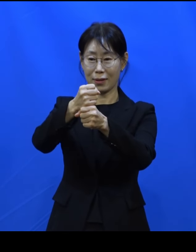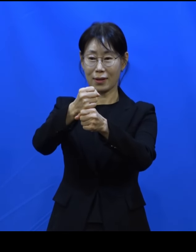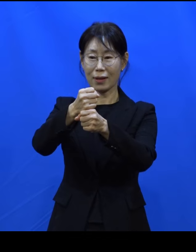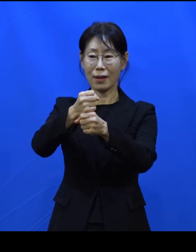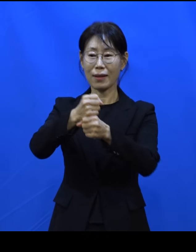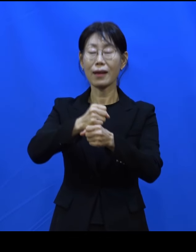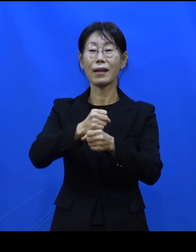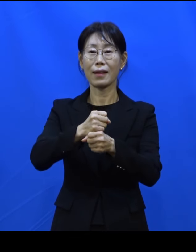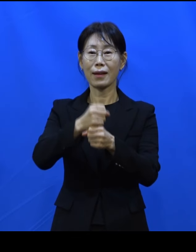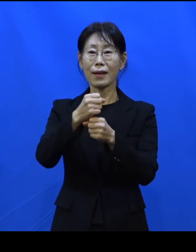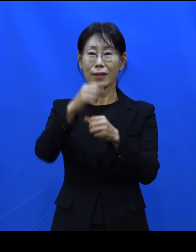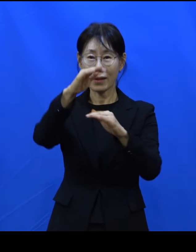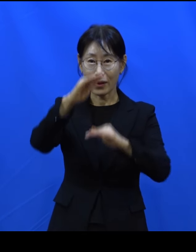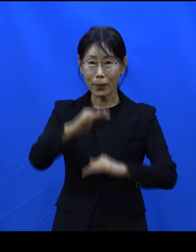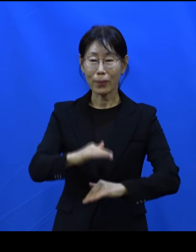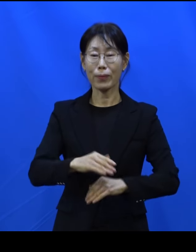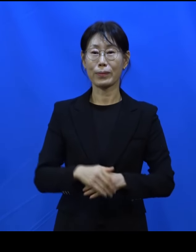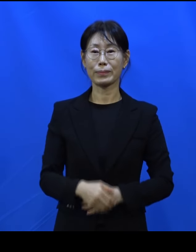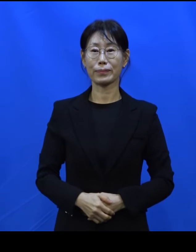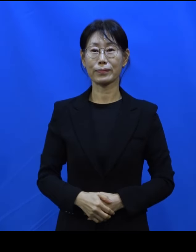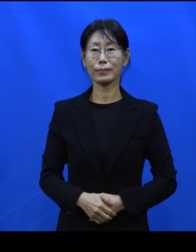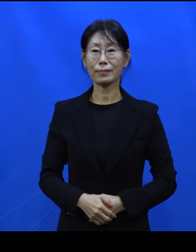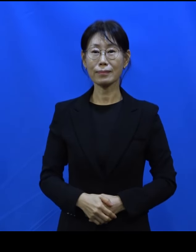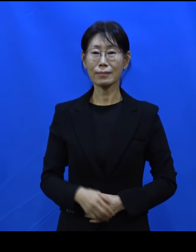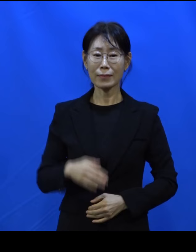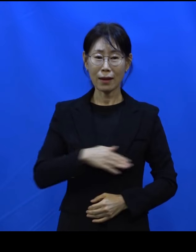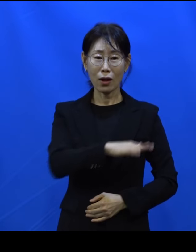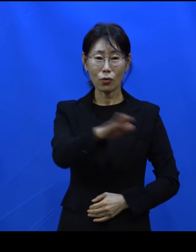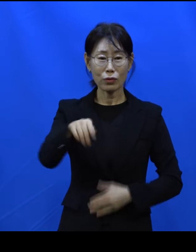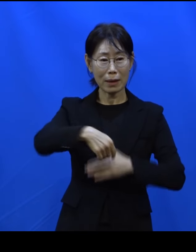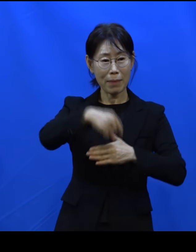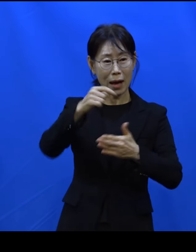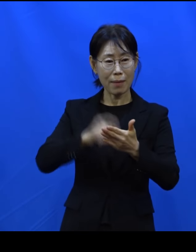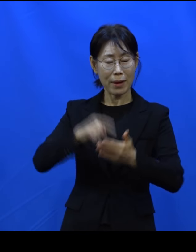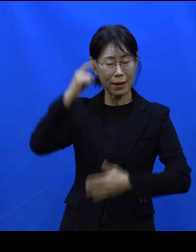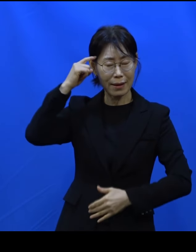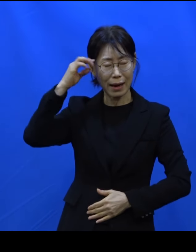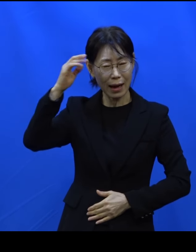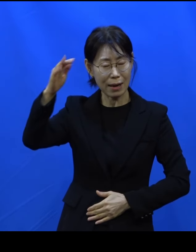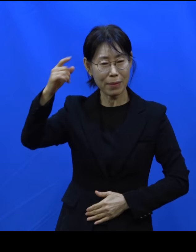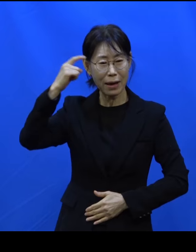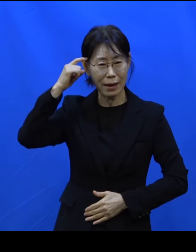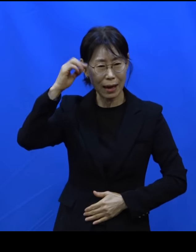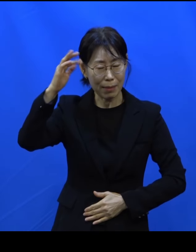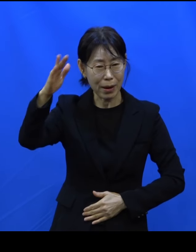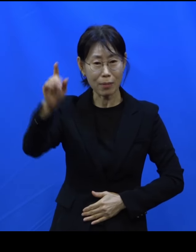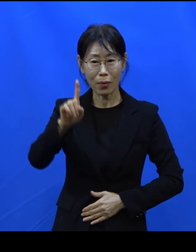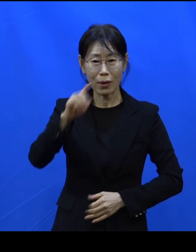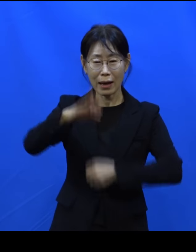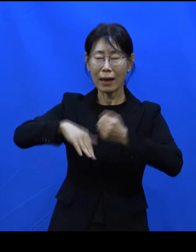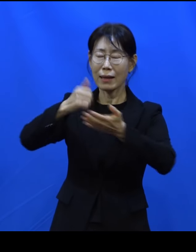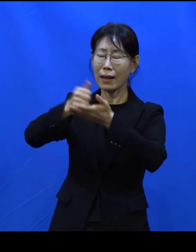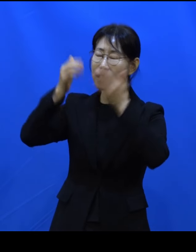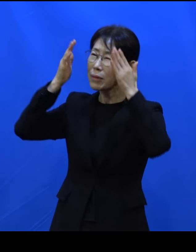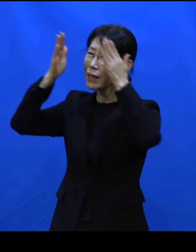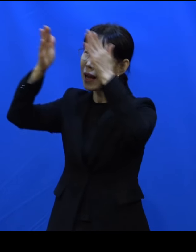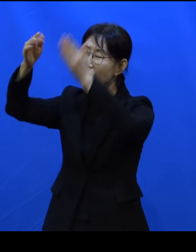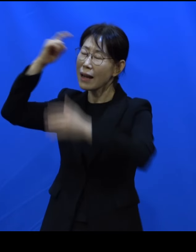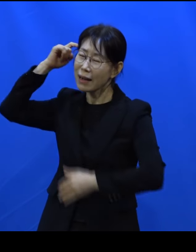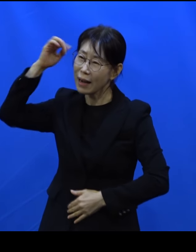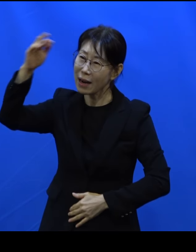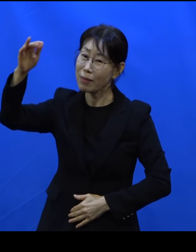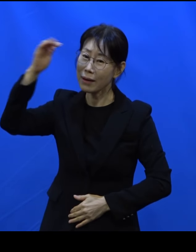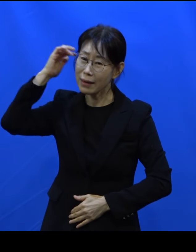당하고, 그러나 우리에게는 늘 갈망이 있는 거잖아요. 그 갈망을 향해서 이제